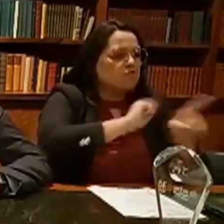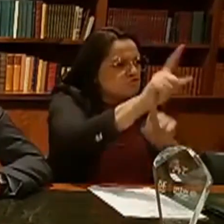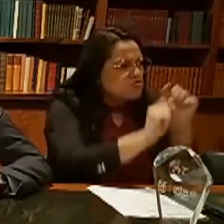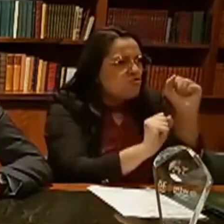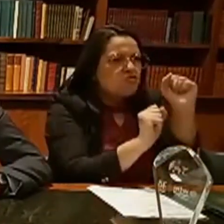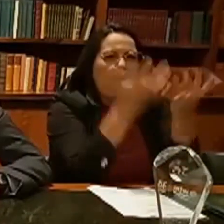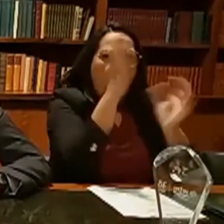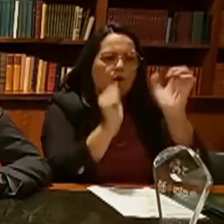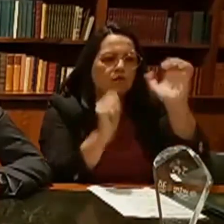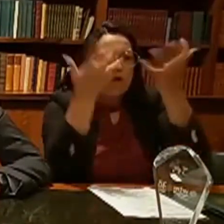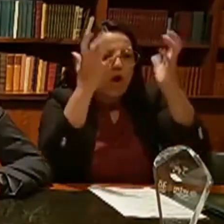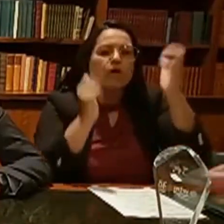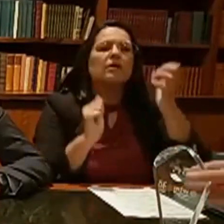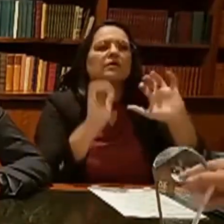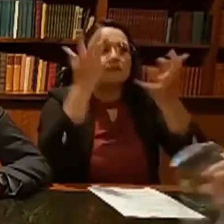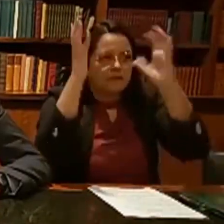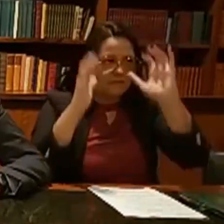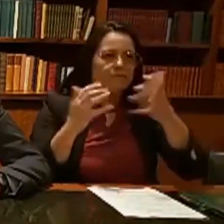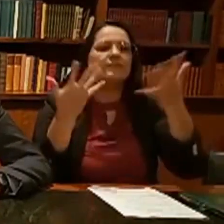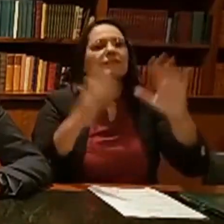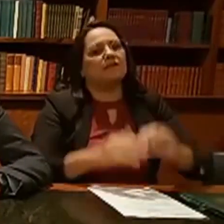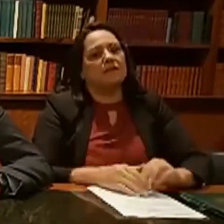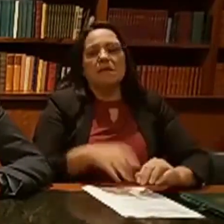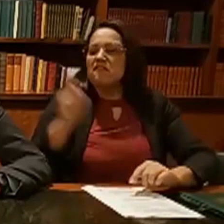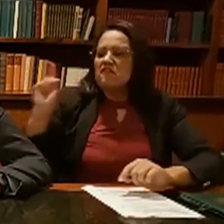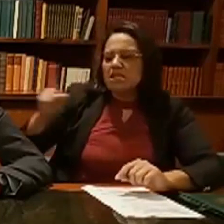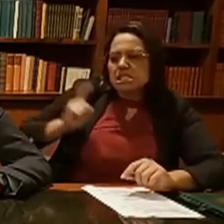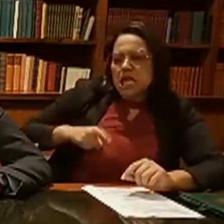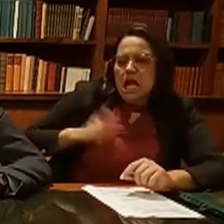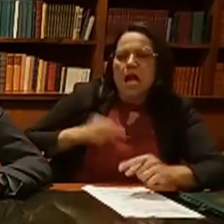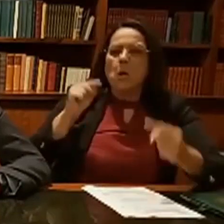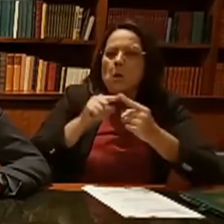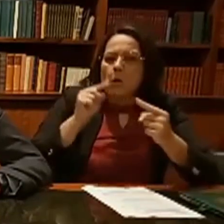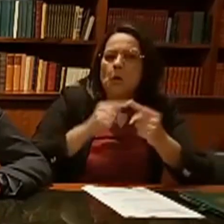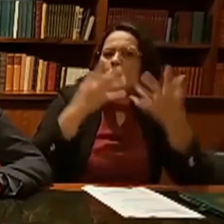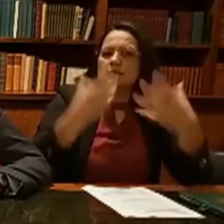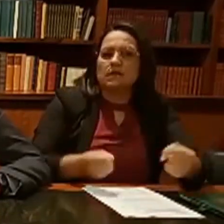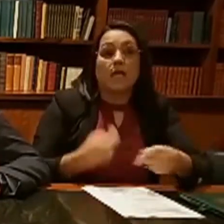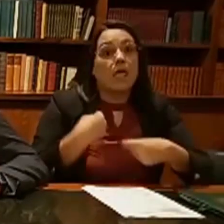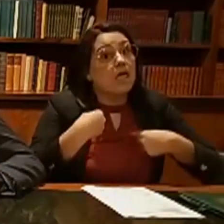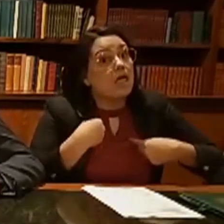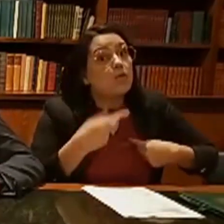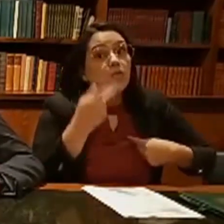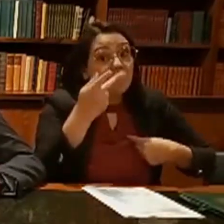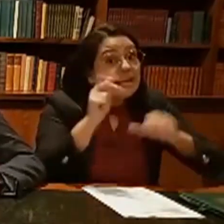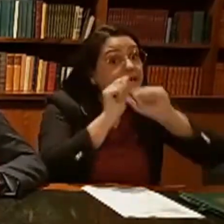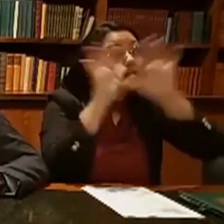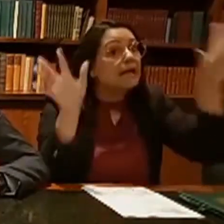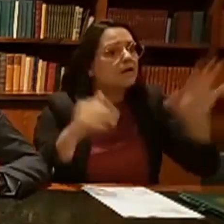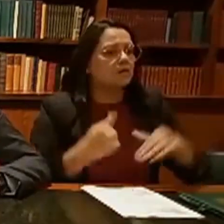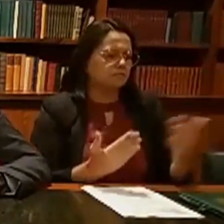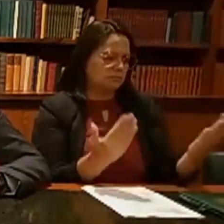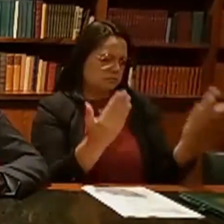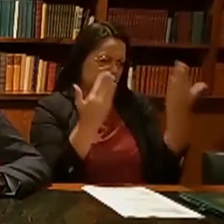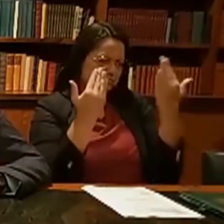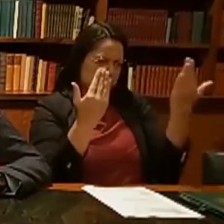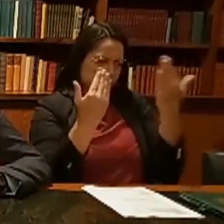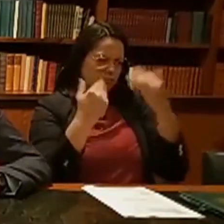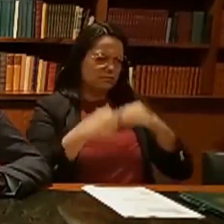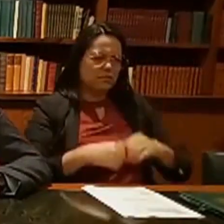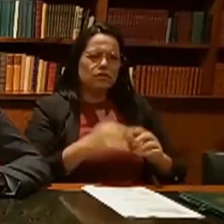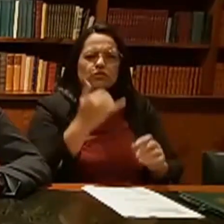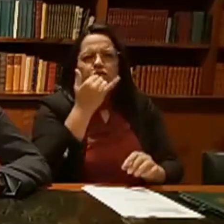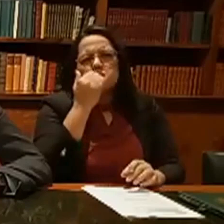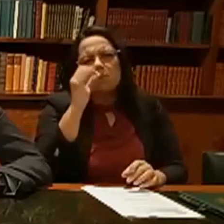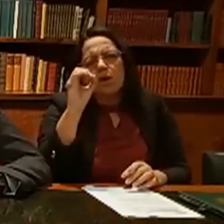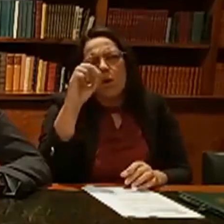tudo quanto é jeito de ser conivente com as queimadas eu falei que suspeitava acidentes beckham suspeitava de ongs